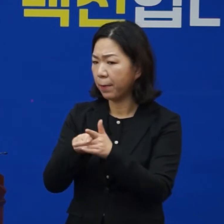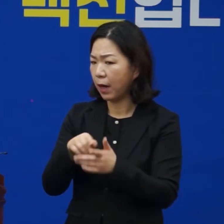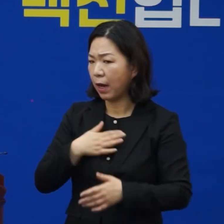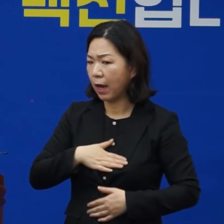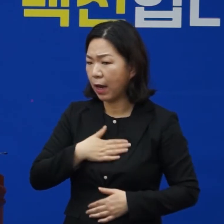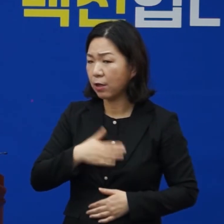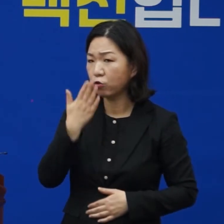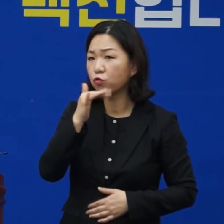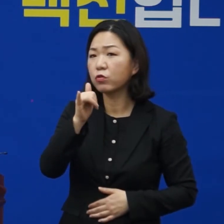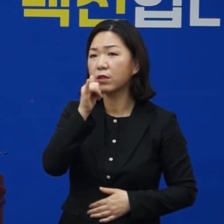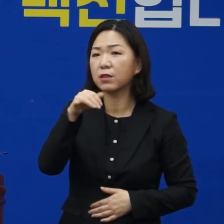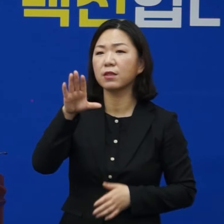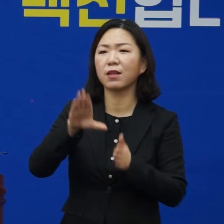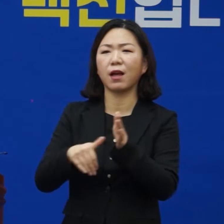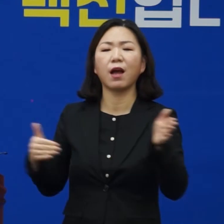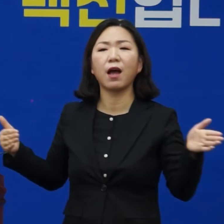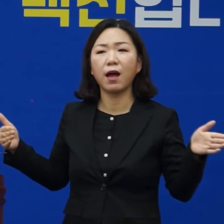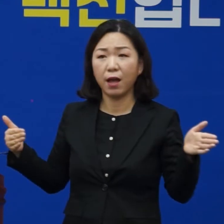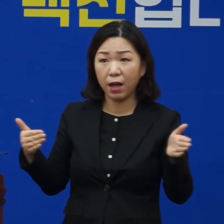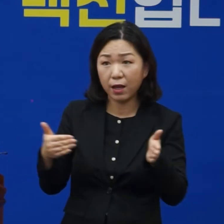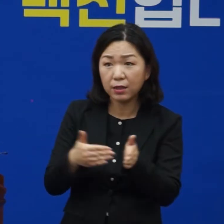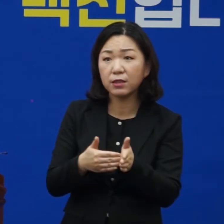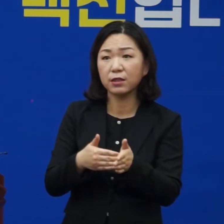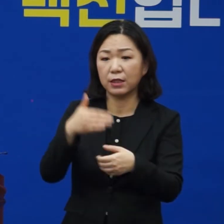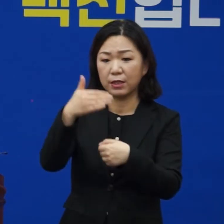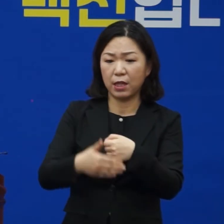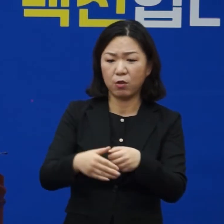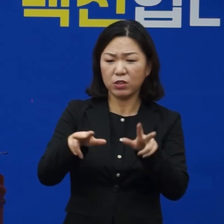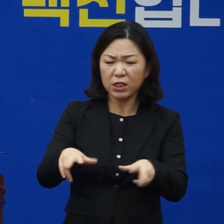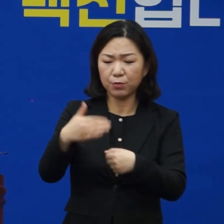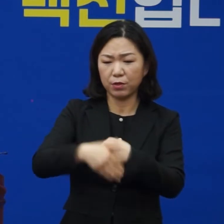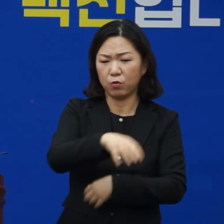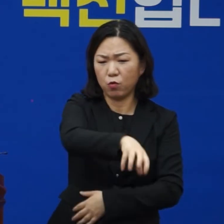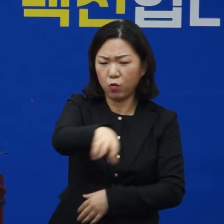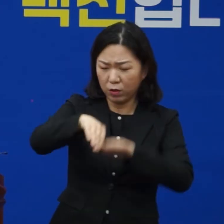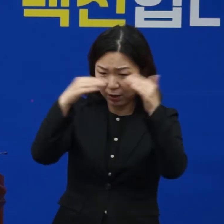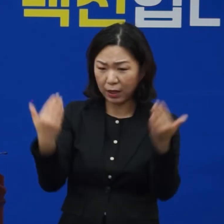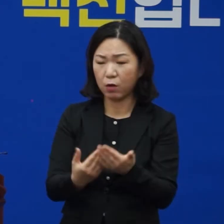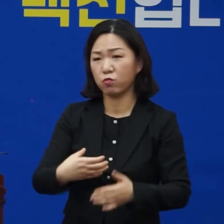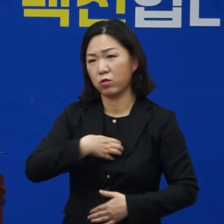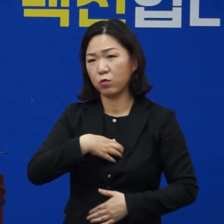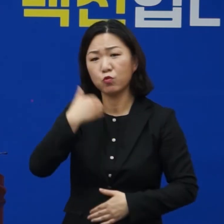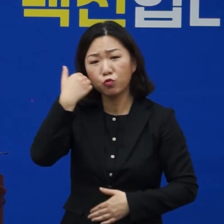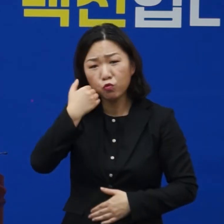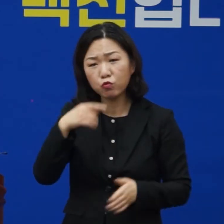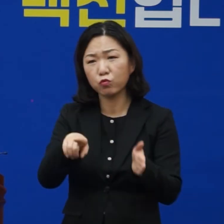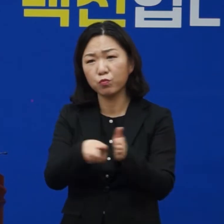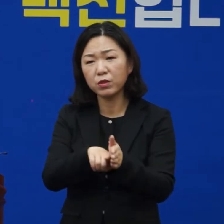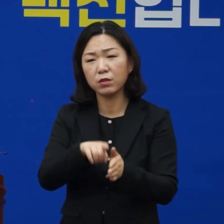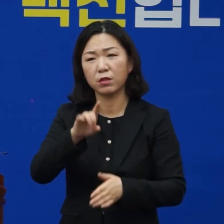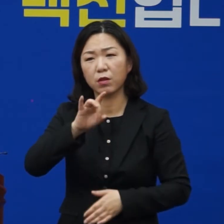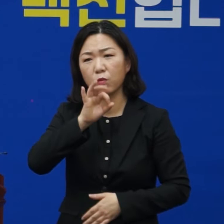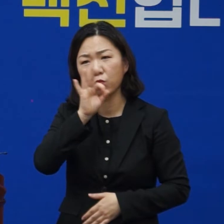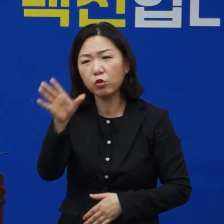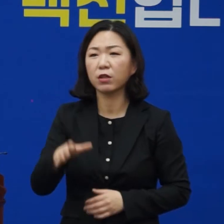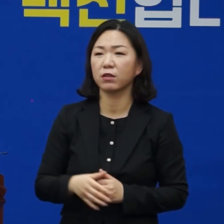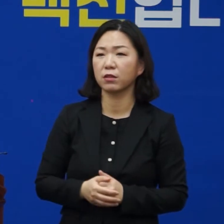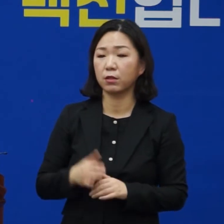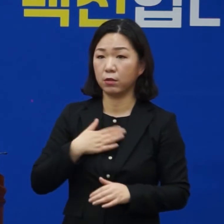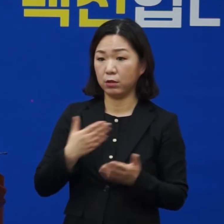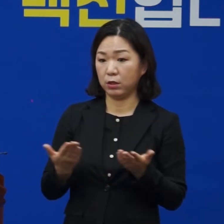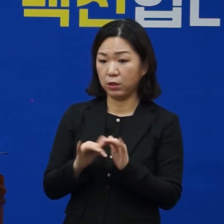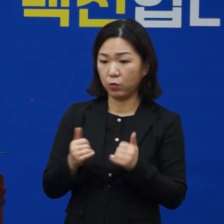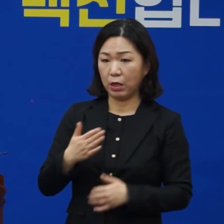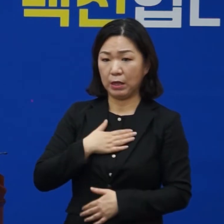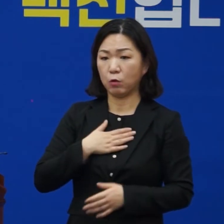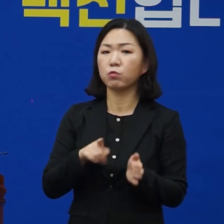수 있을 때까지는 저희들이 대구 곳곳이 위험 지역입니다. 누구 하나 믿을 수가 없습니다. 저는 우리 직원들에게